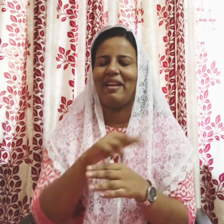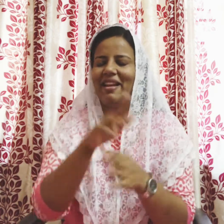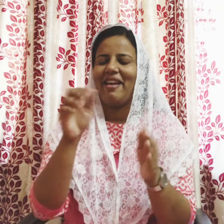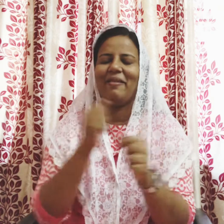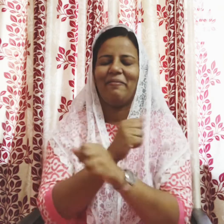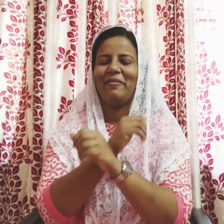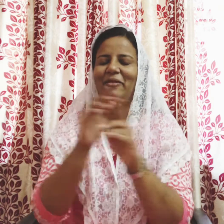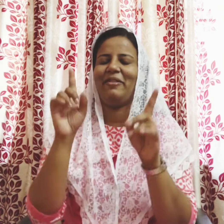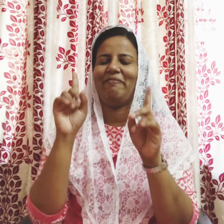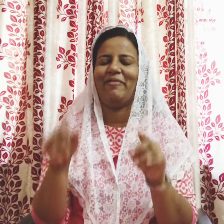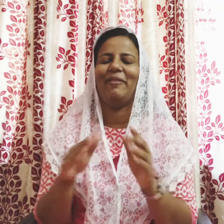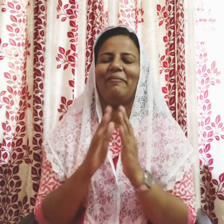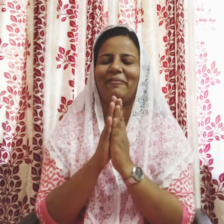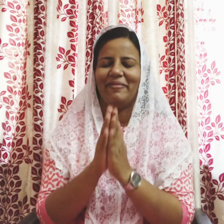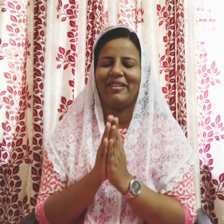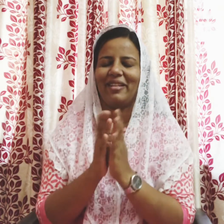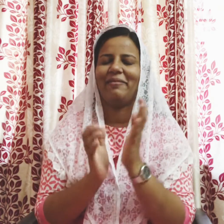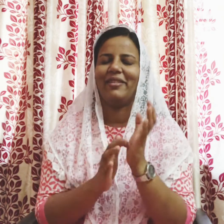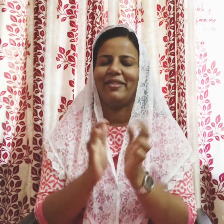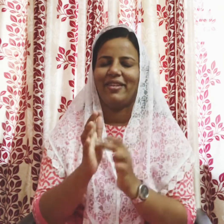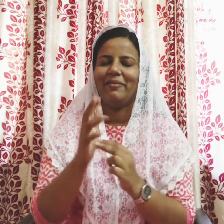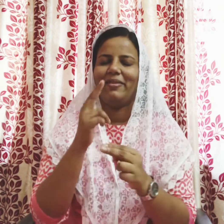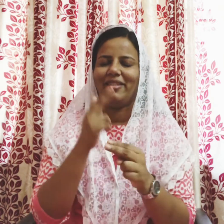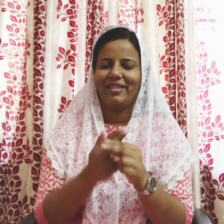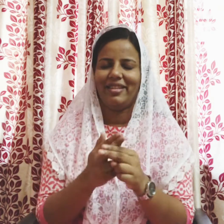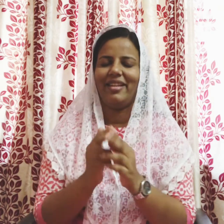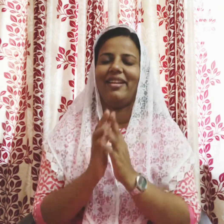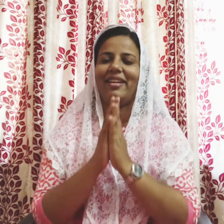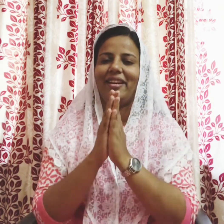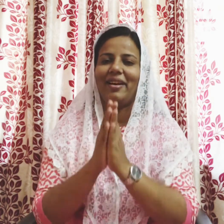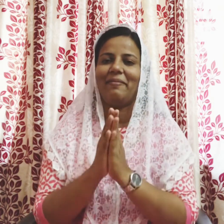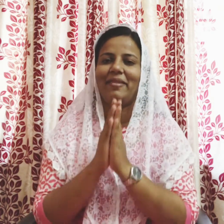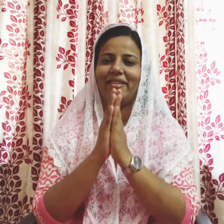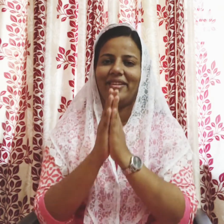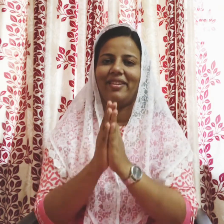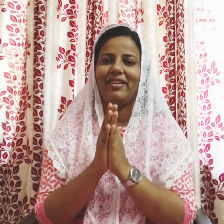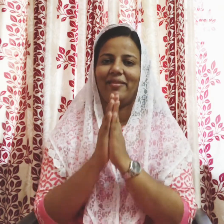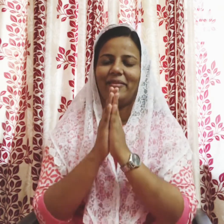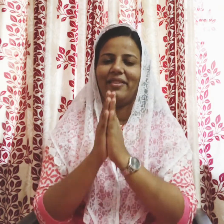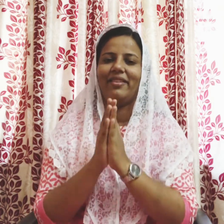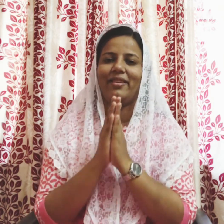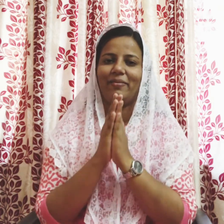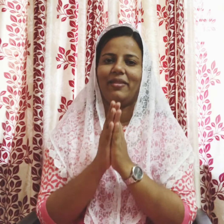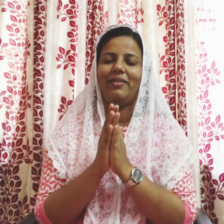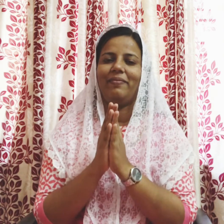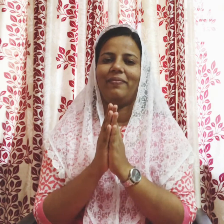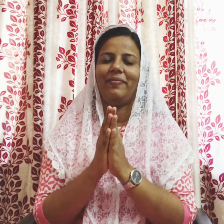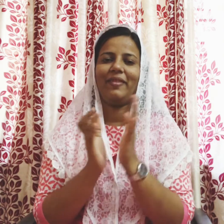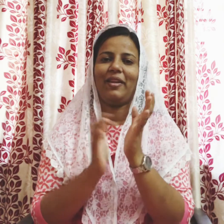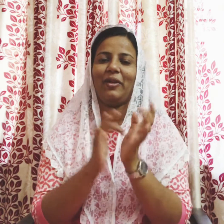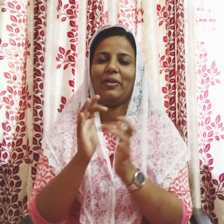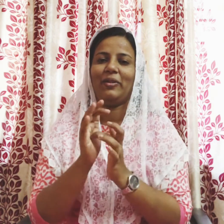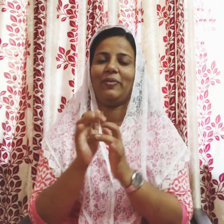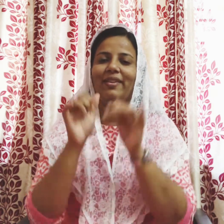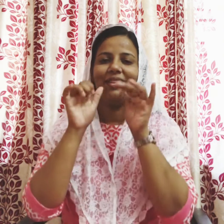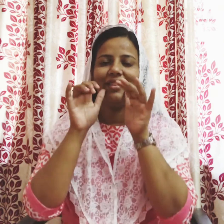മക്കളിലൂടെ മഹത്വപ്പെടുവാൻ കർത്താവ് ഇടവരുത്തണം. യേശു ക്രിസ്തുവിൻ്റെ നാമത്തിൽ തന്നെ ആമേൻ, ആമേൻ, ആമേൻ. കർത്താവ് നിങ്ങളെ